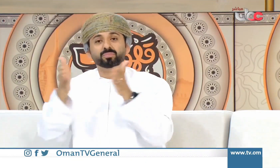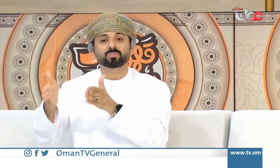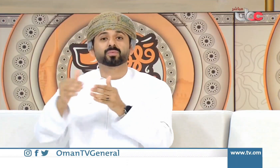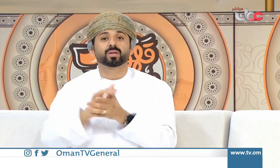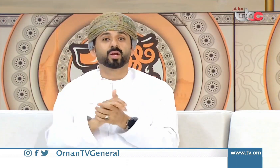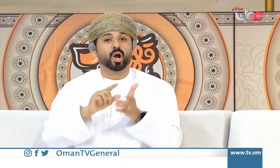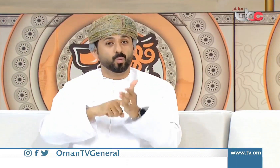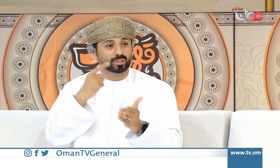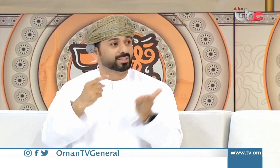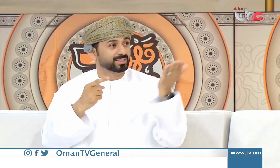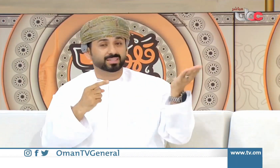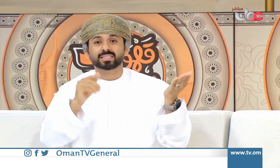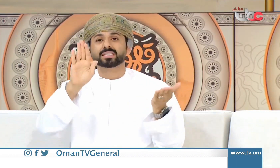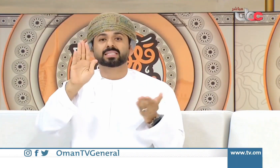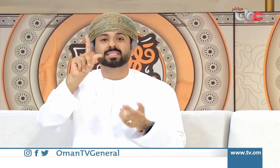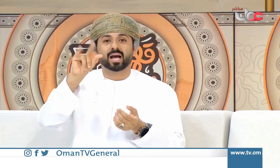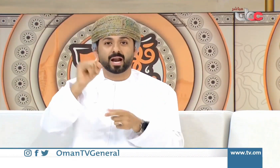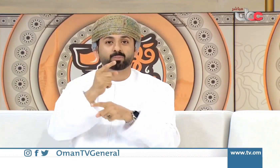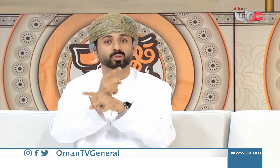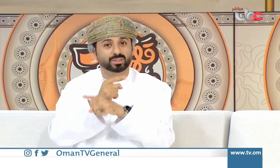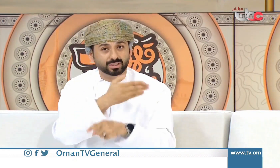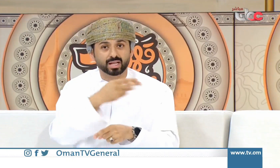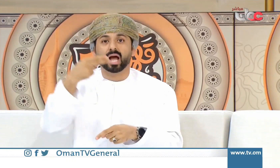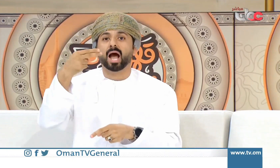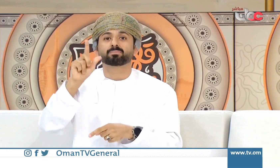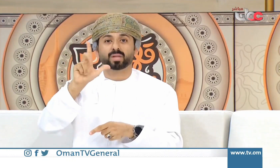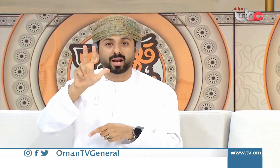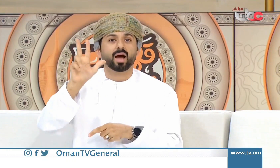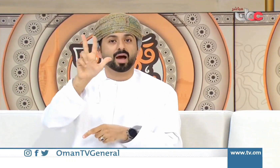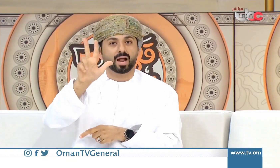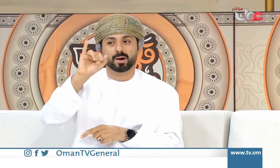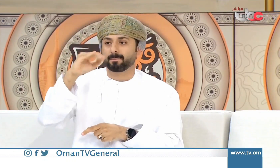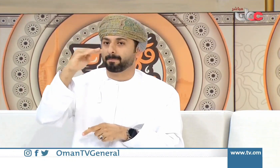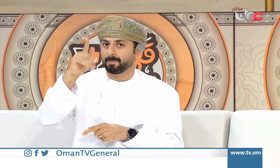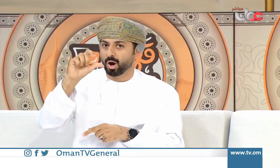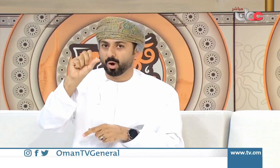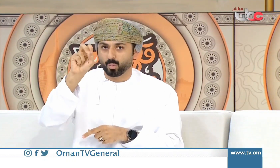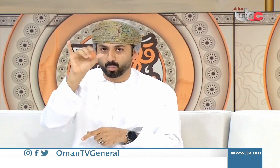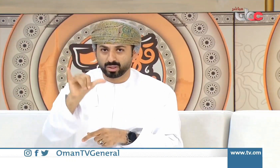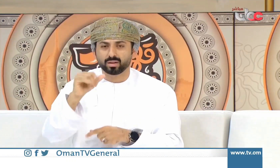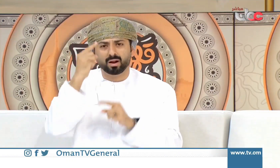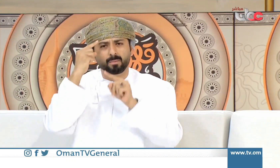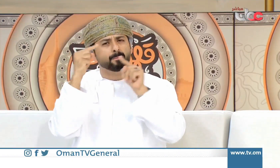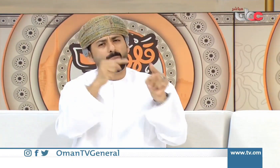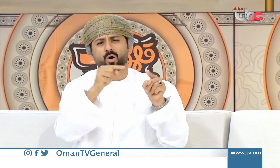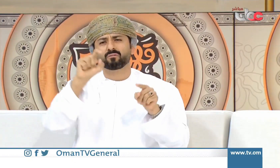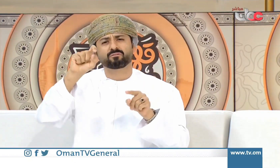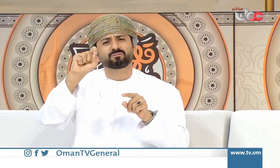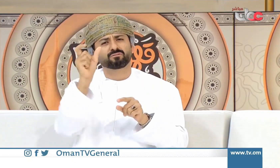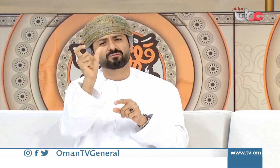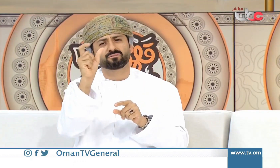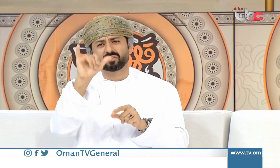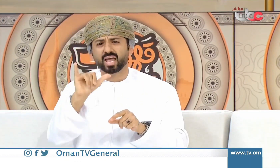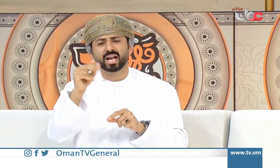الملتقى القادم يكون أفضل من ذلك. لقاءنا اليوم مع الأستاذ سالم المحروقي، طبعا الأستاذ